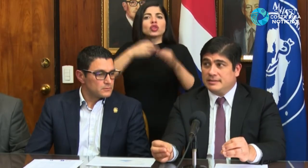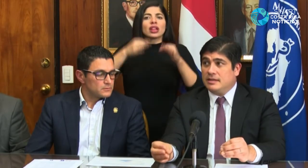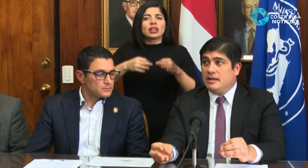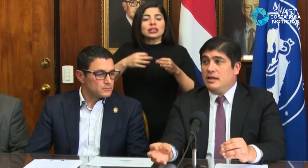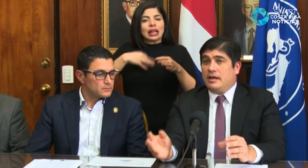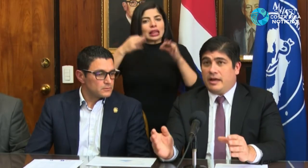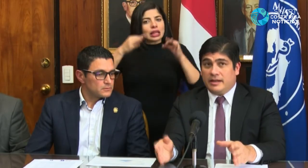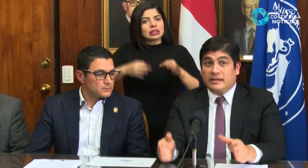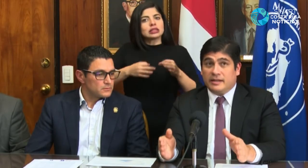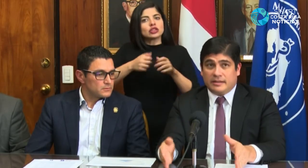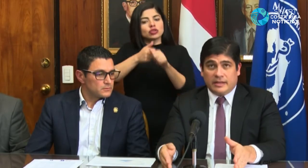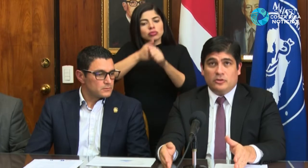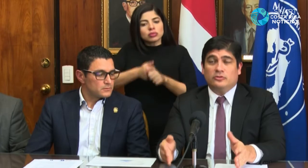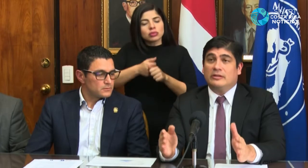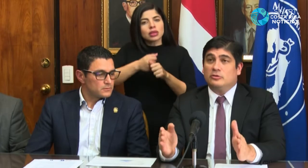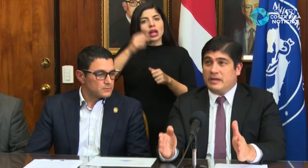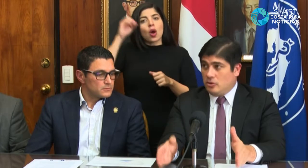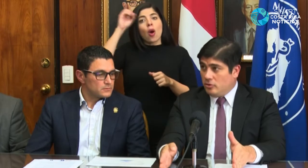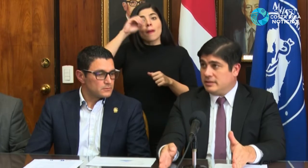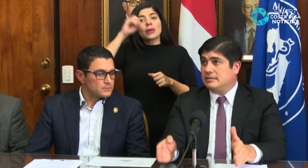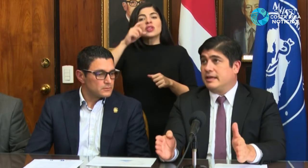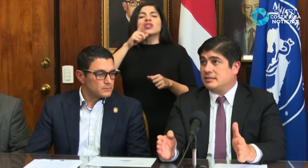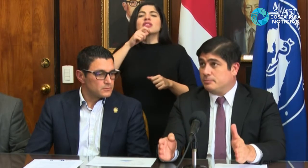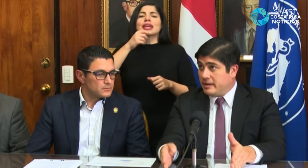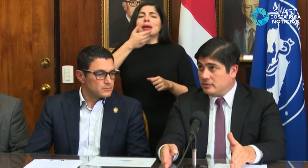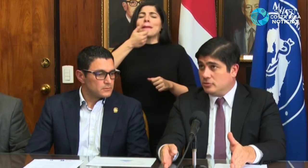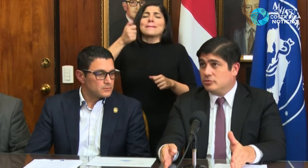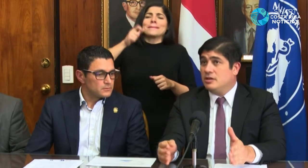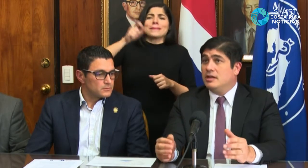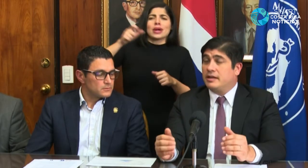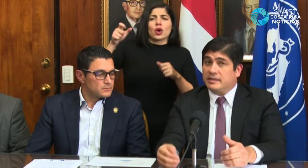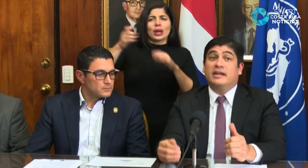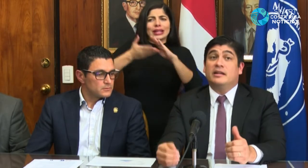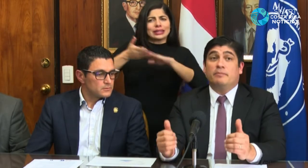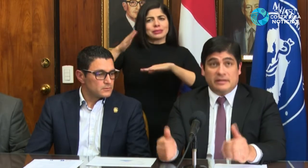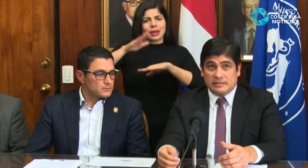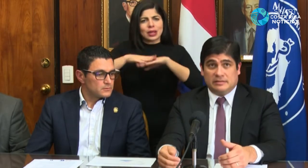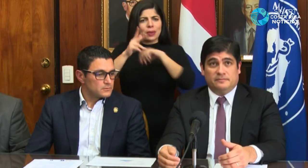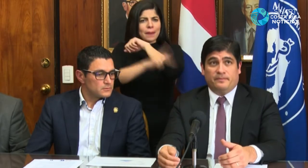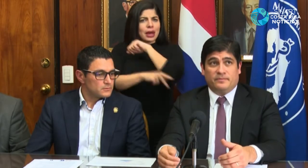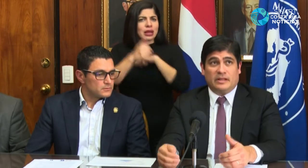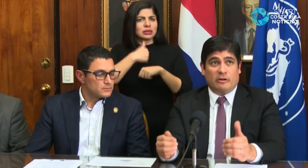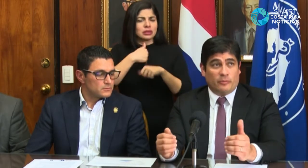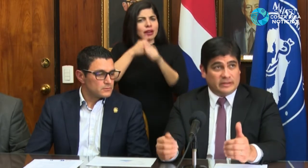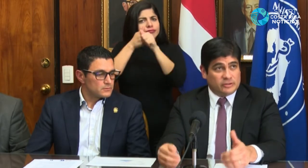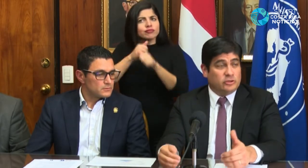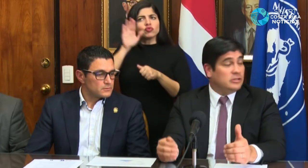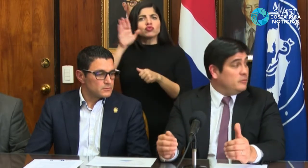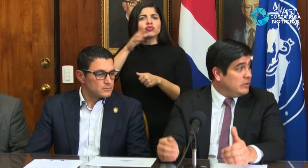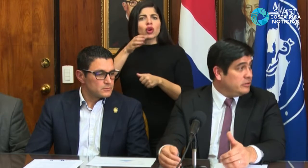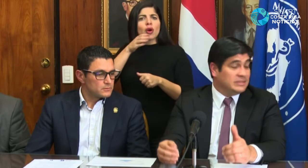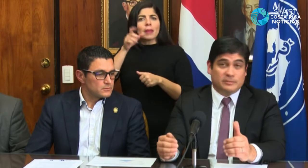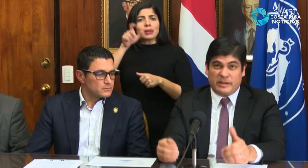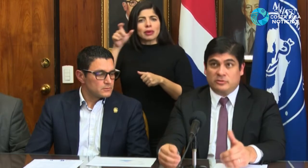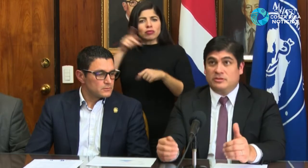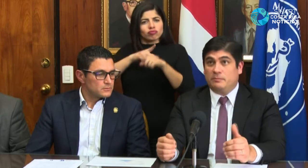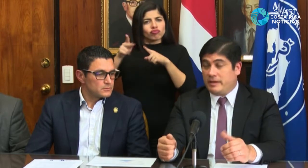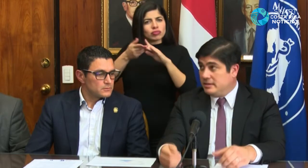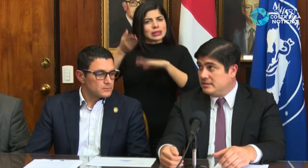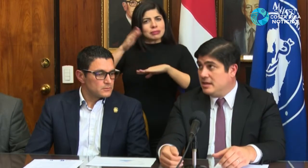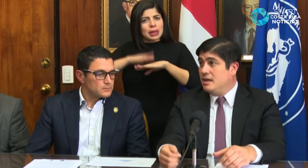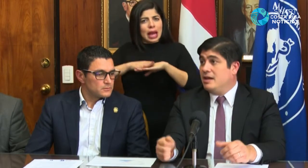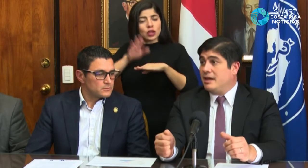fundadas en el criterio de los mejores expertos que tiene el país. La recomendación de los mejores expertos